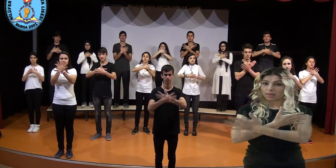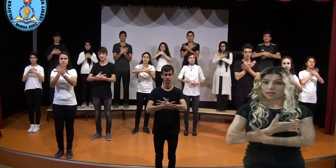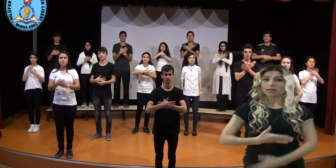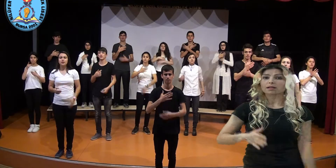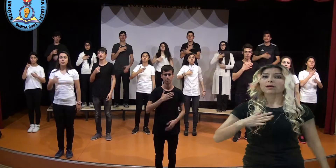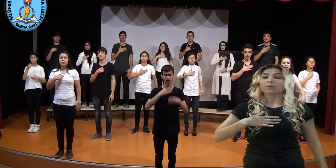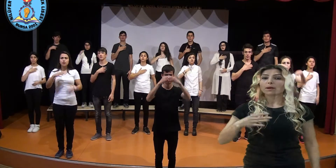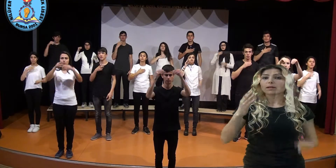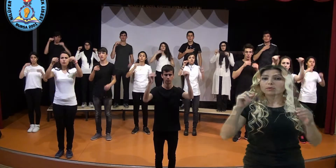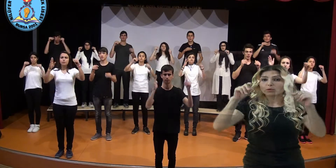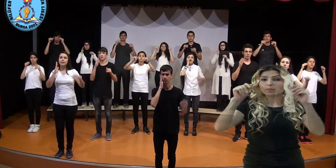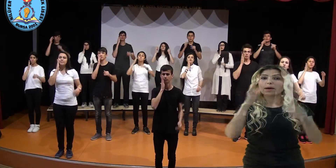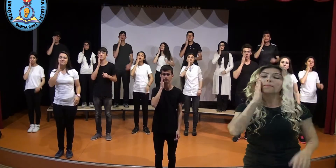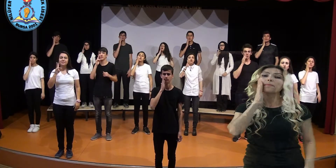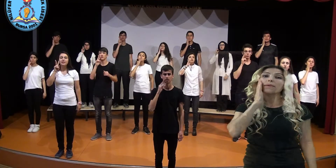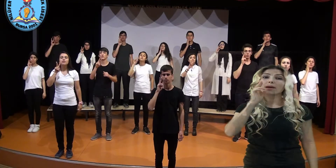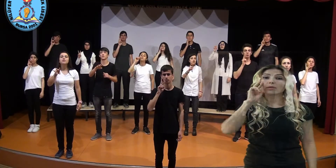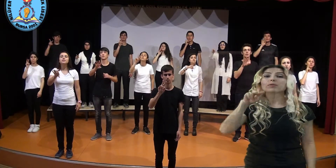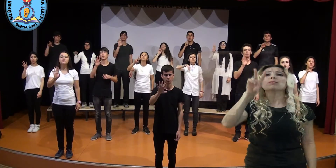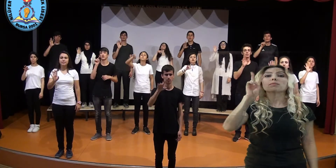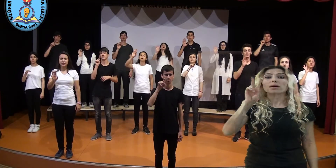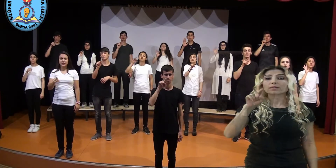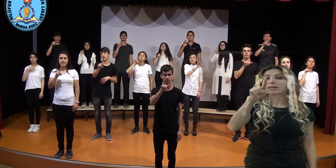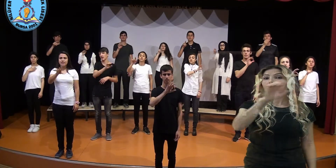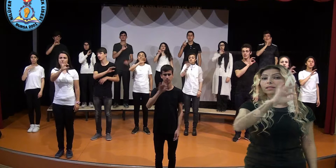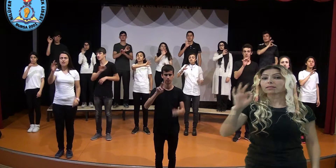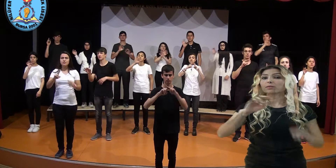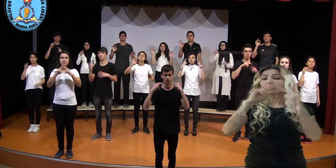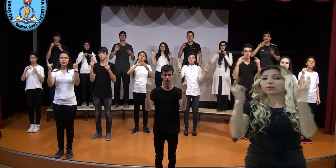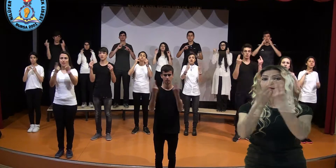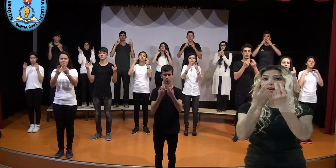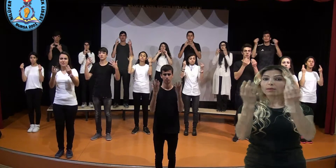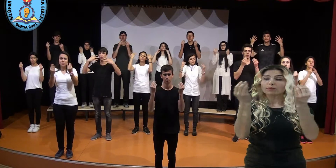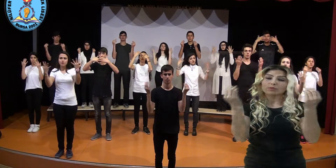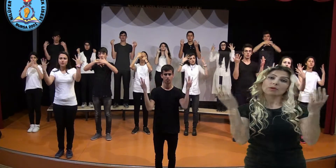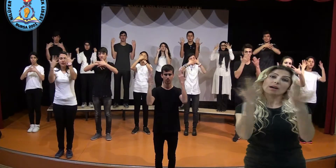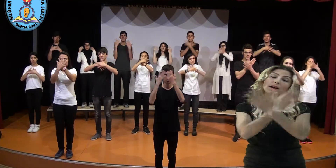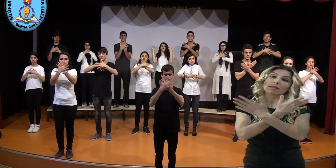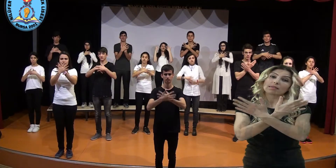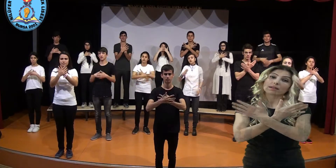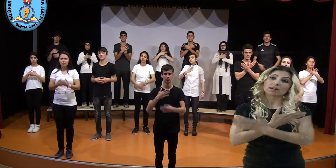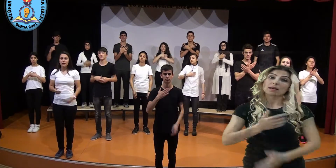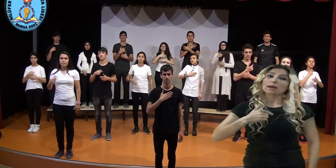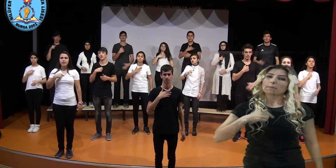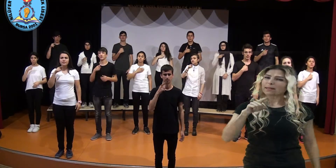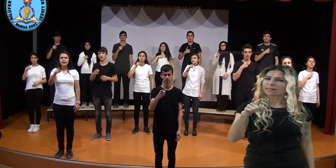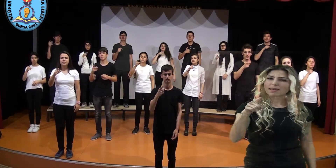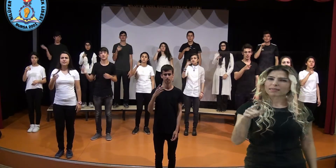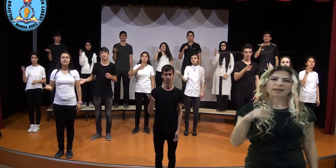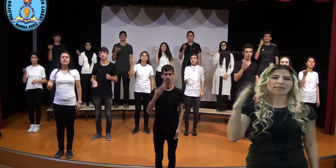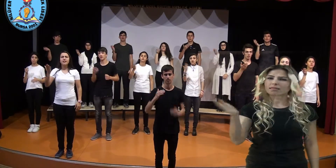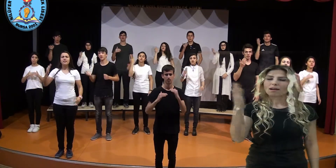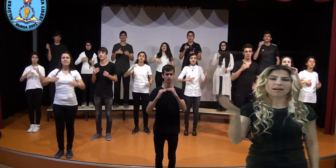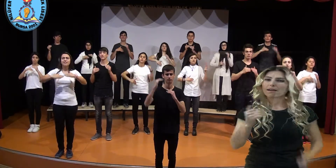karanlık. Bana toz bende görünmez, sensiz dünyam çok karanlık. Beni